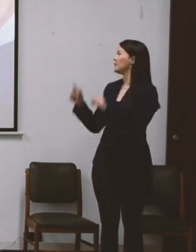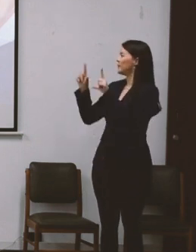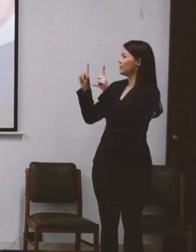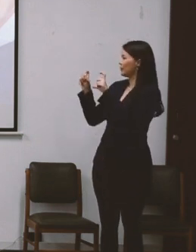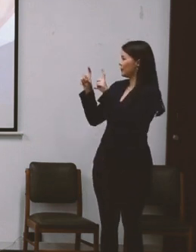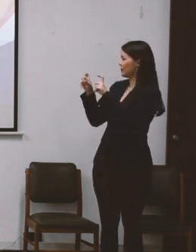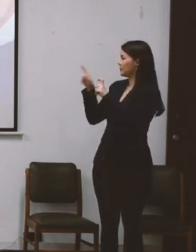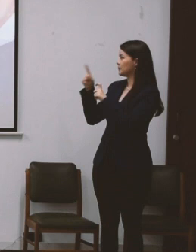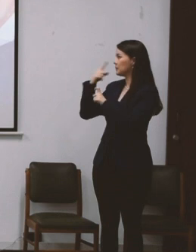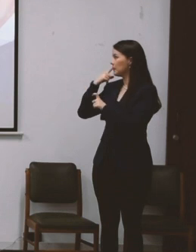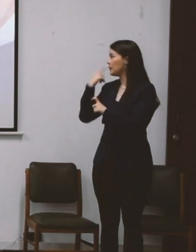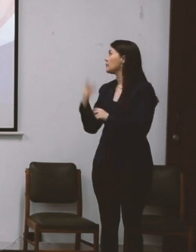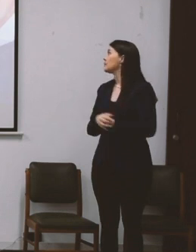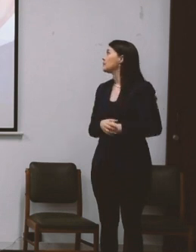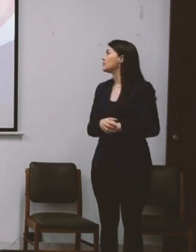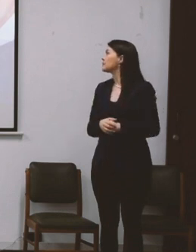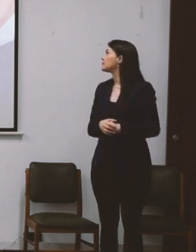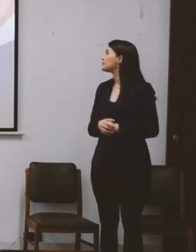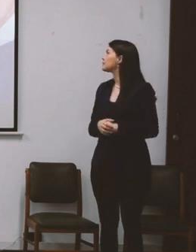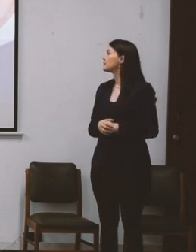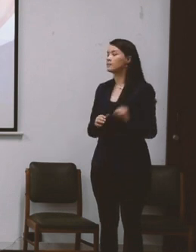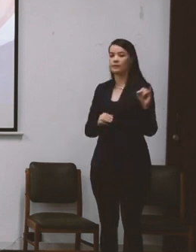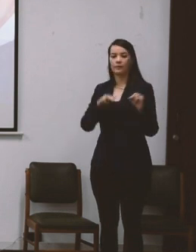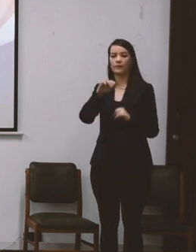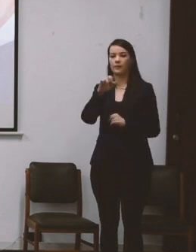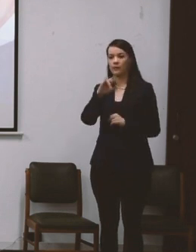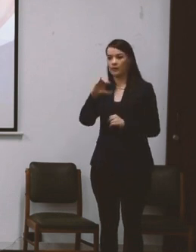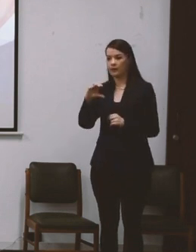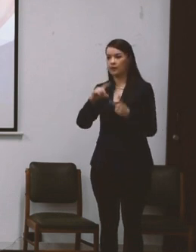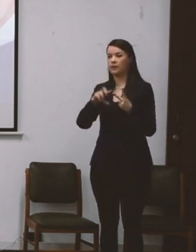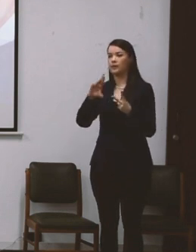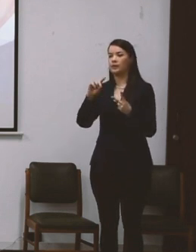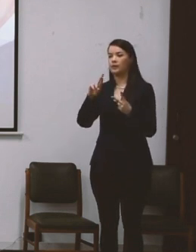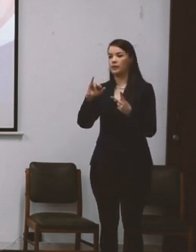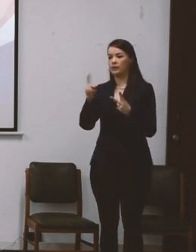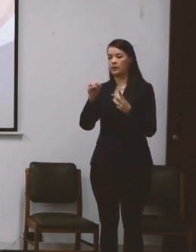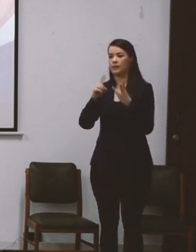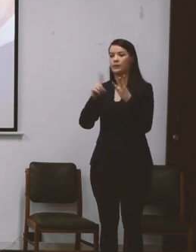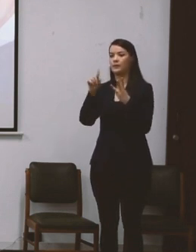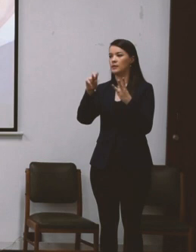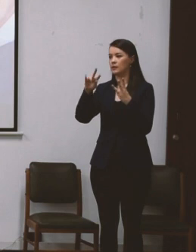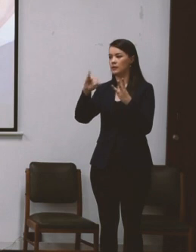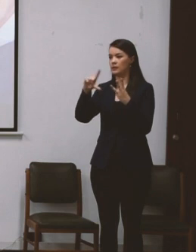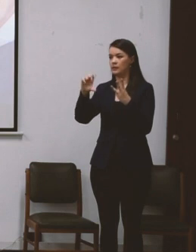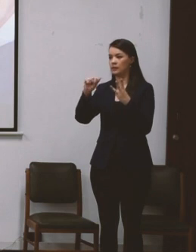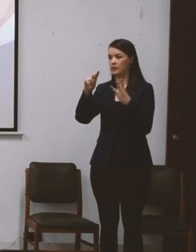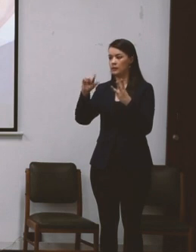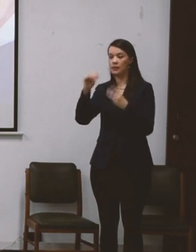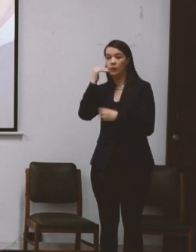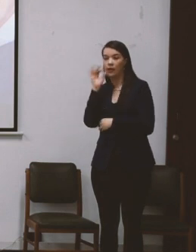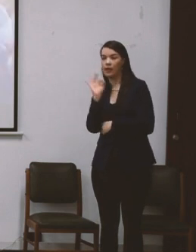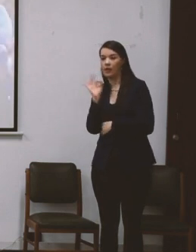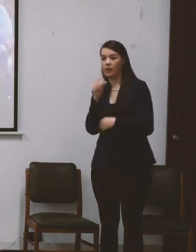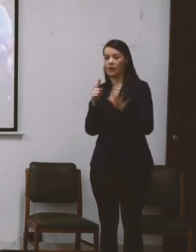aparecen de izquierda a derecha los Teo, Macri, Vidal, Rodríguez Larreta y Santillani, pero no Michetti. La